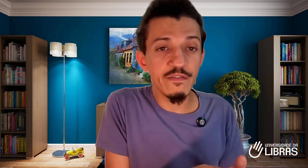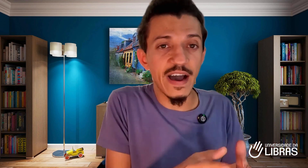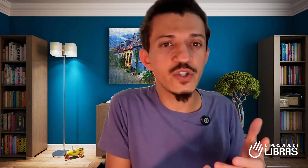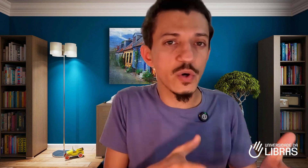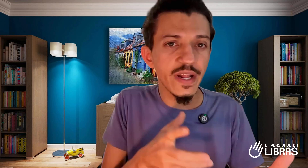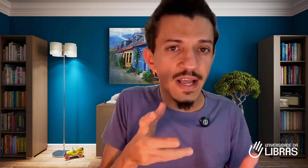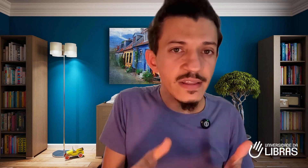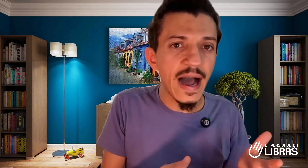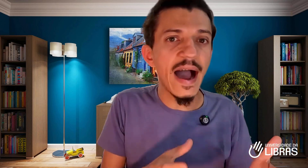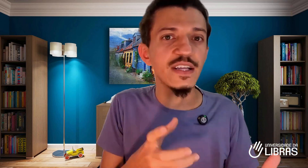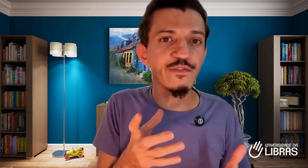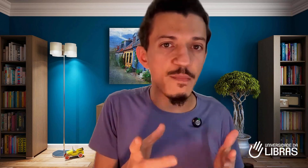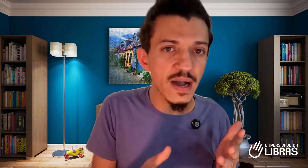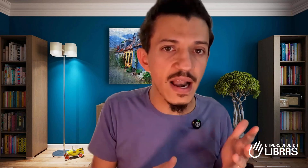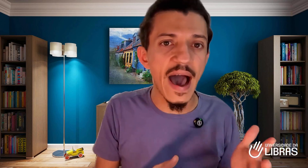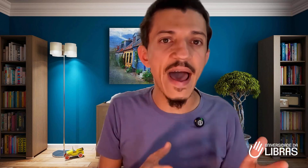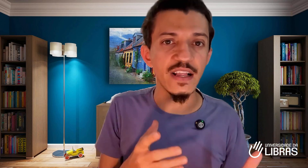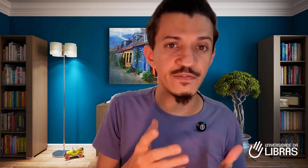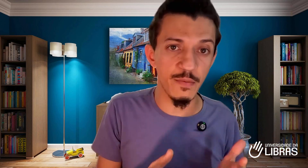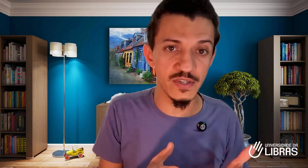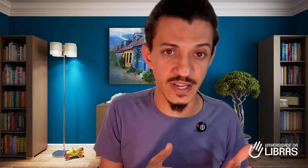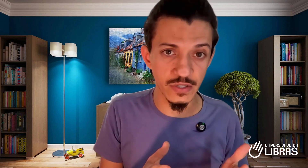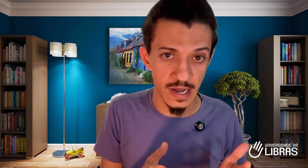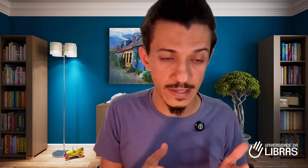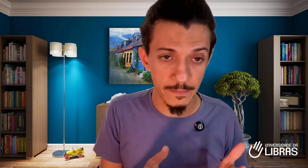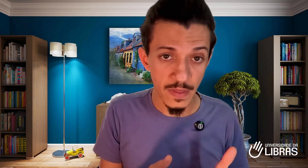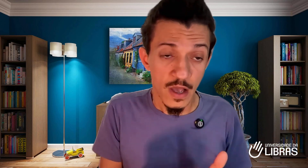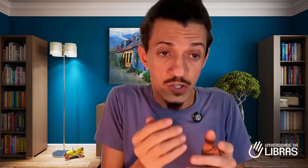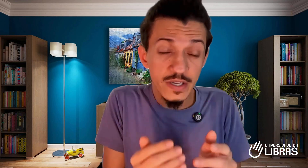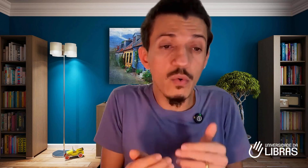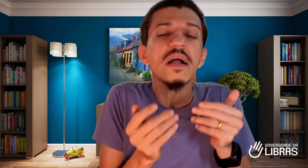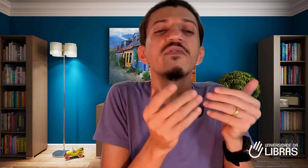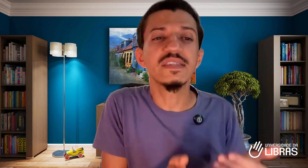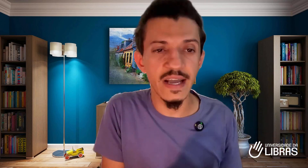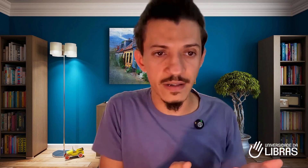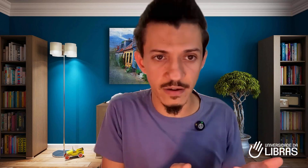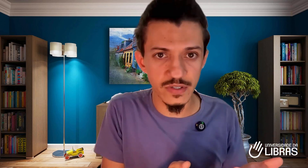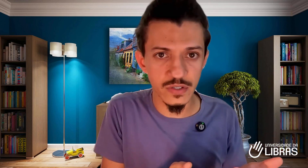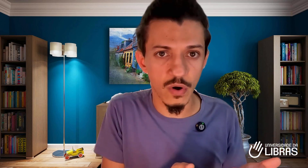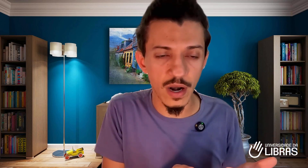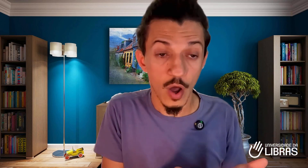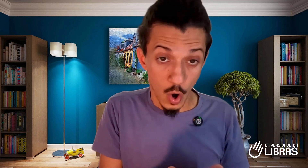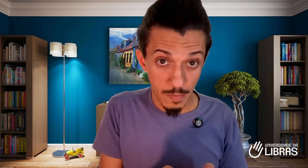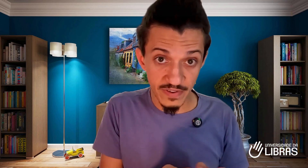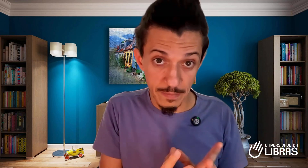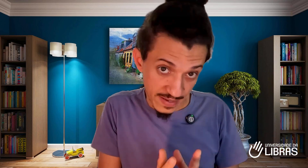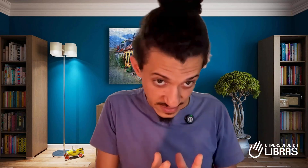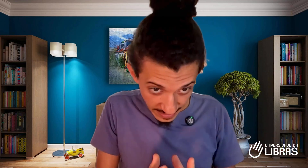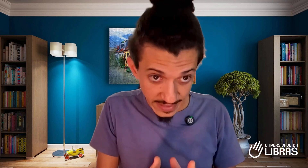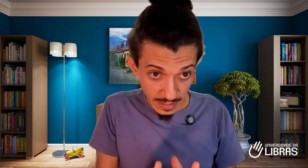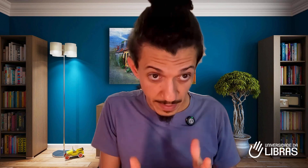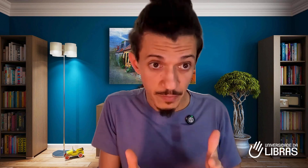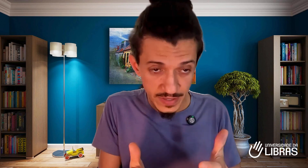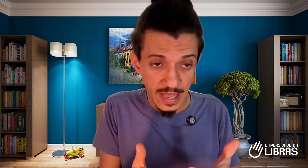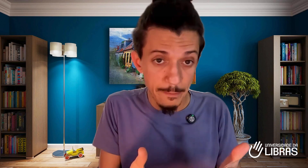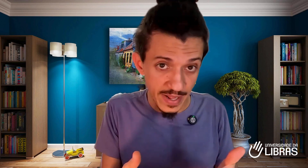te orientar de forma clara, de forma direcionada. Só que quando você entra na autoescola, obviamente você entra para poder aprender